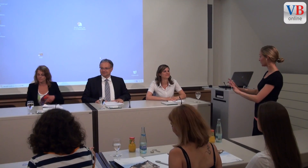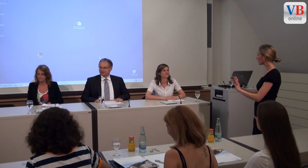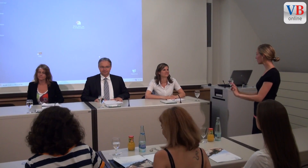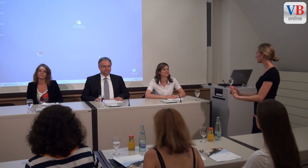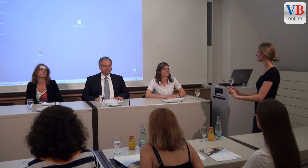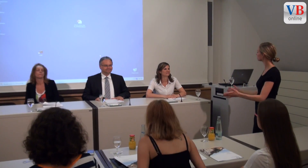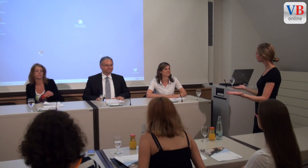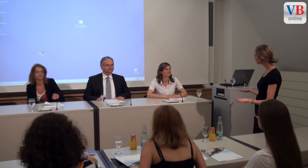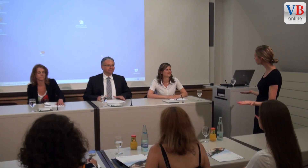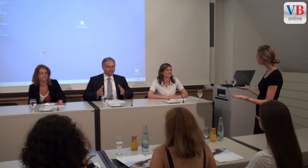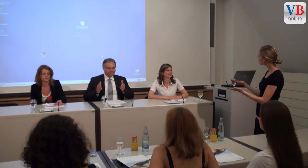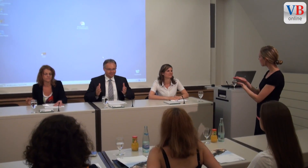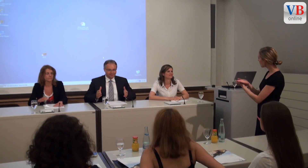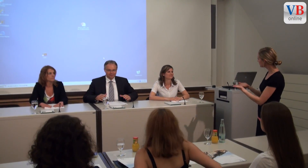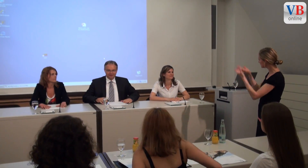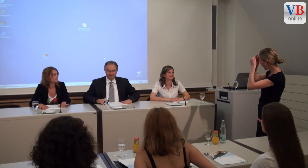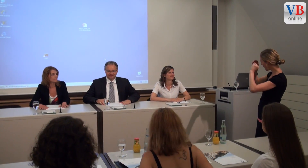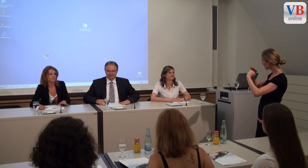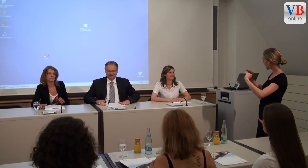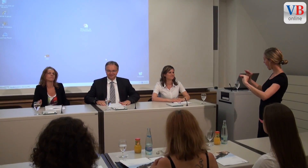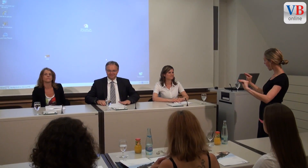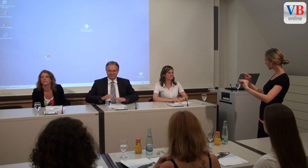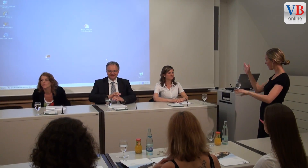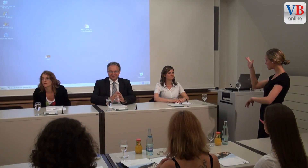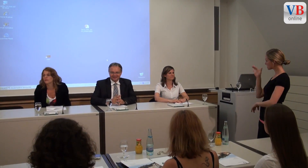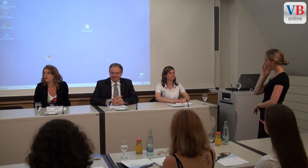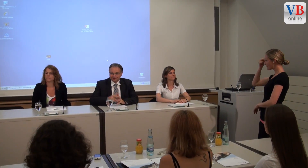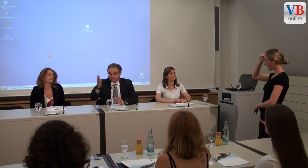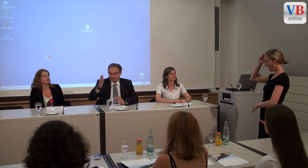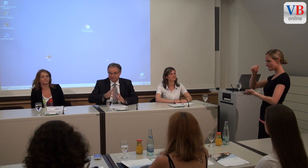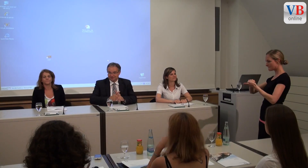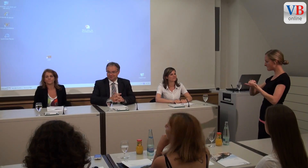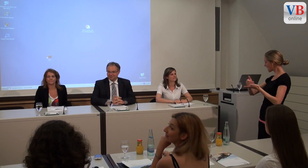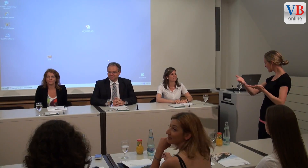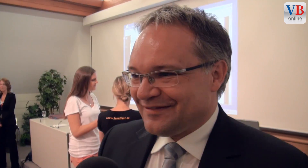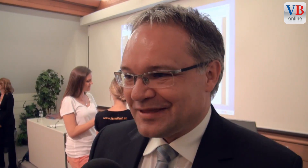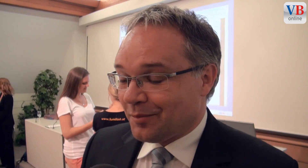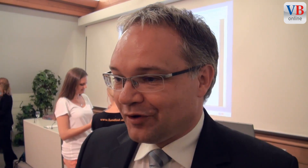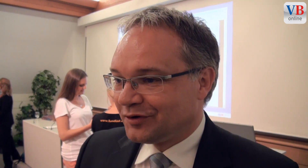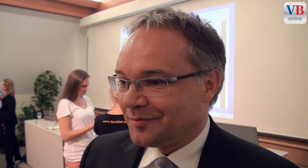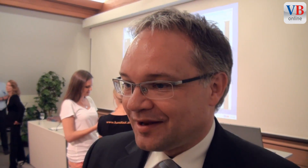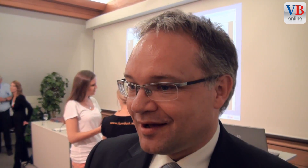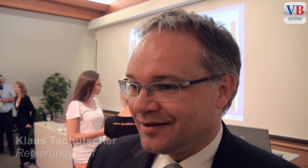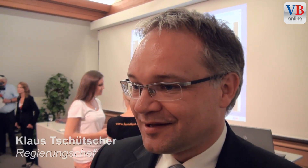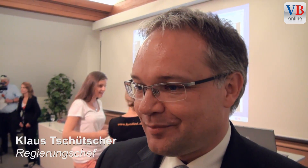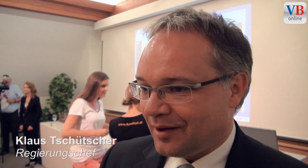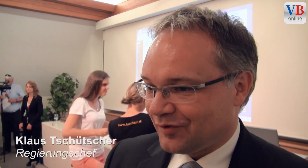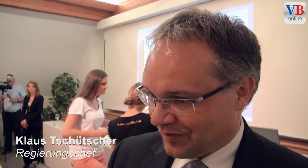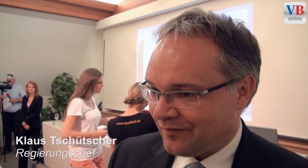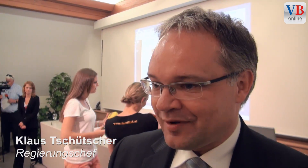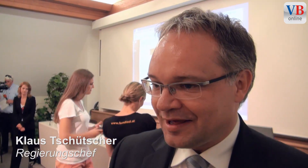Herr Tschetscher, Sie haben gesagt, es ist eine Premiere, es war mal eine ganz andere Medienkonferenz. Was ist an dem Projekt genau das Besondere? Ja, wir haben heute bei der